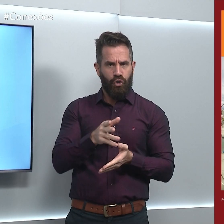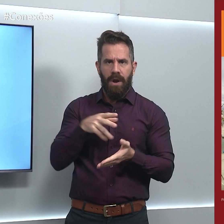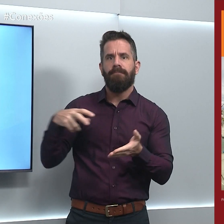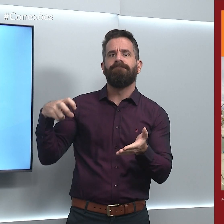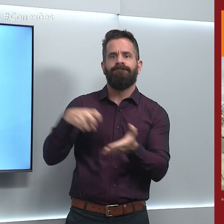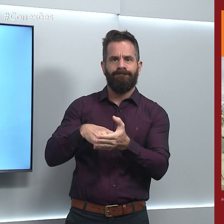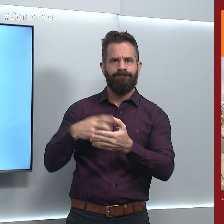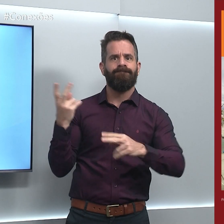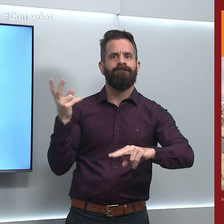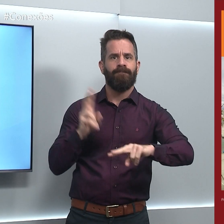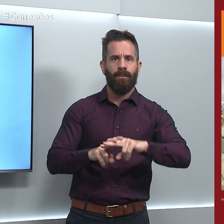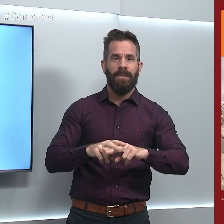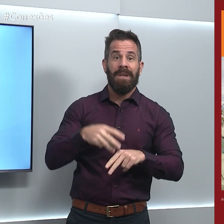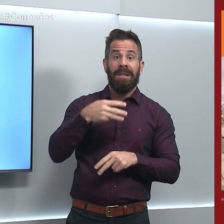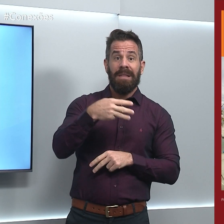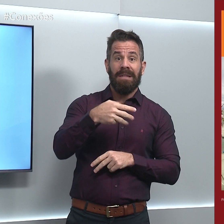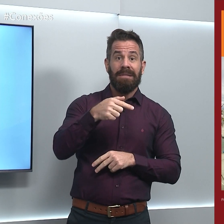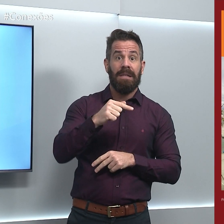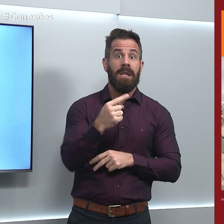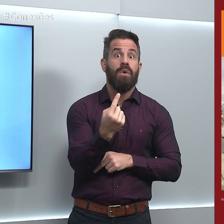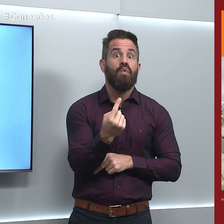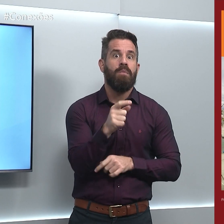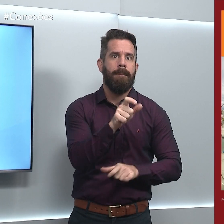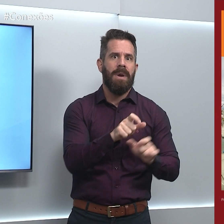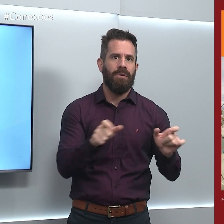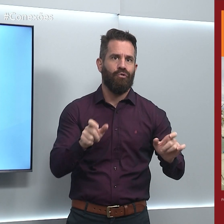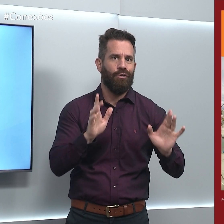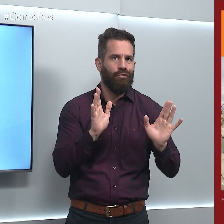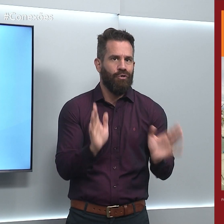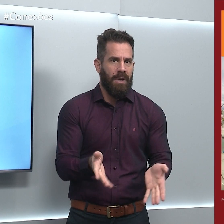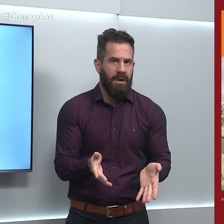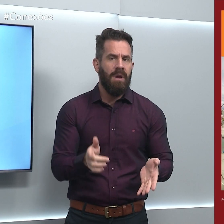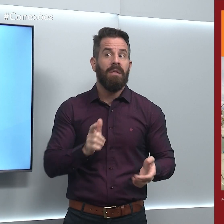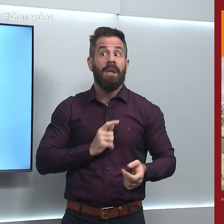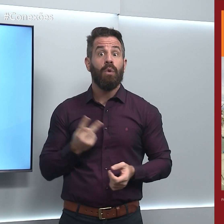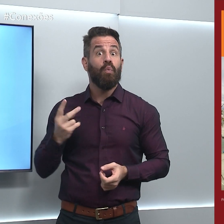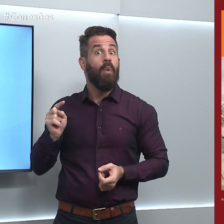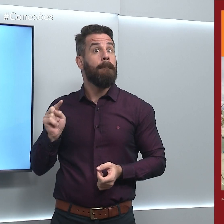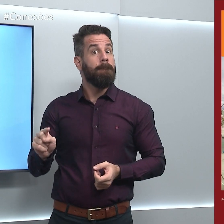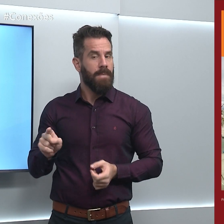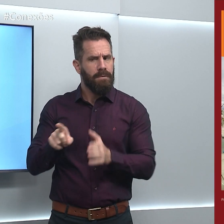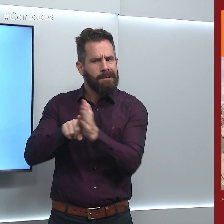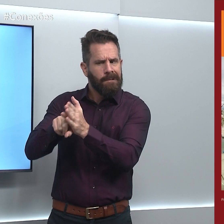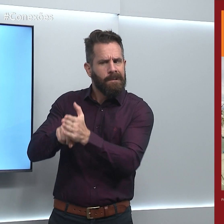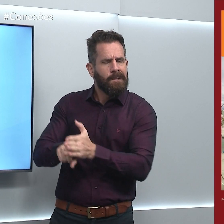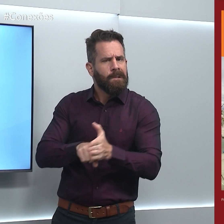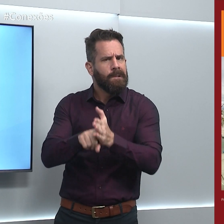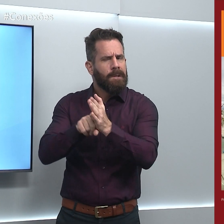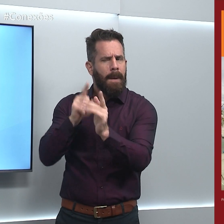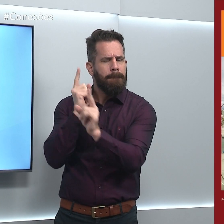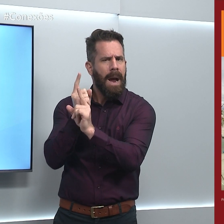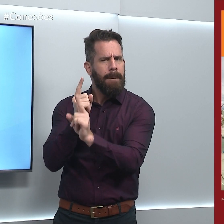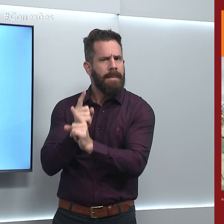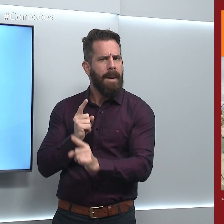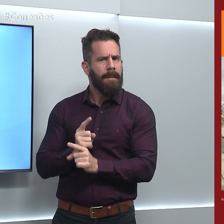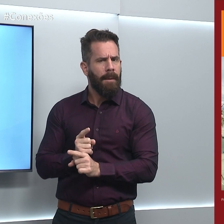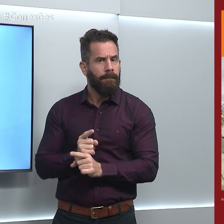2.000 que estão sendo investigadas pelos ataques aos prédios dos três poderes. Bom, e dessas